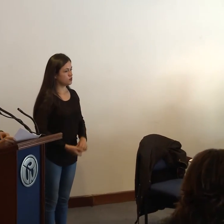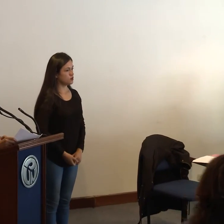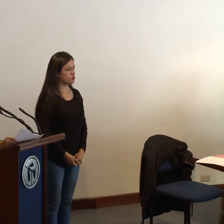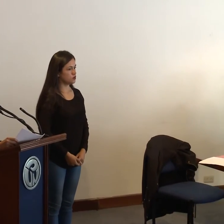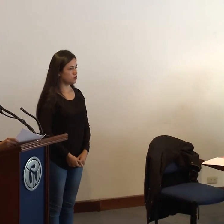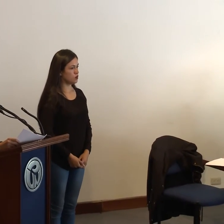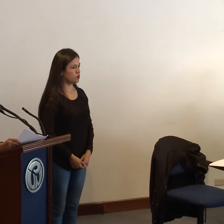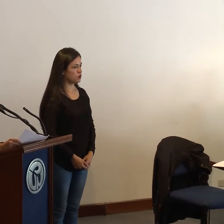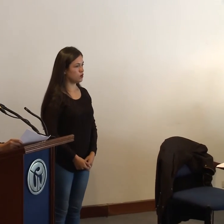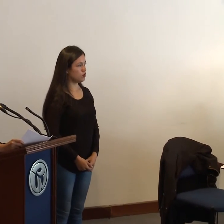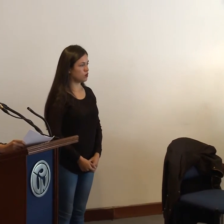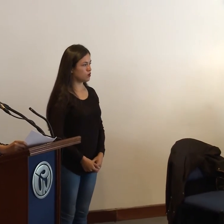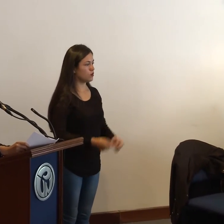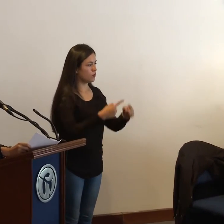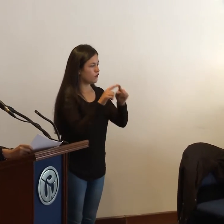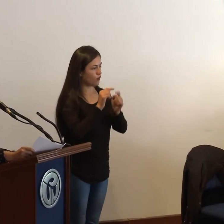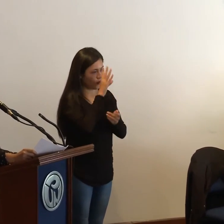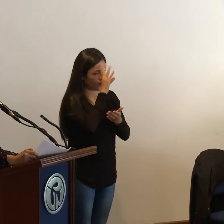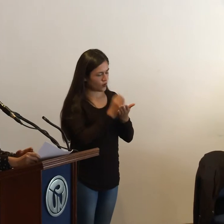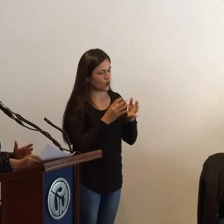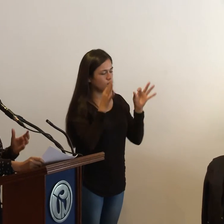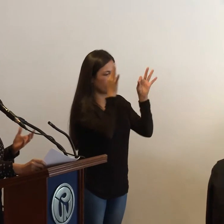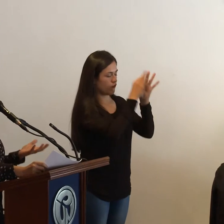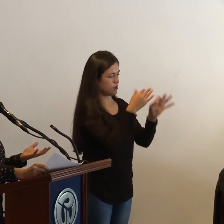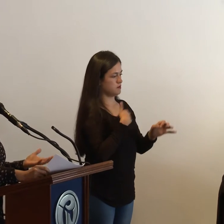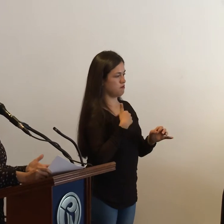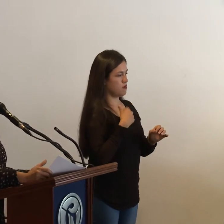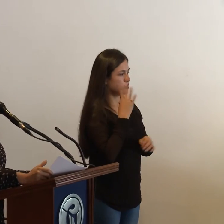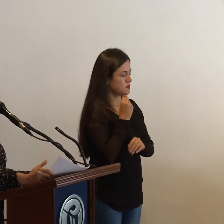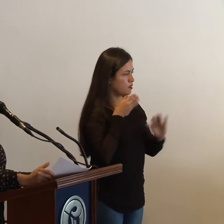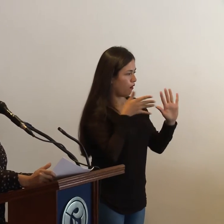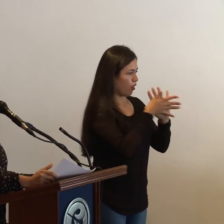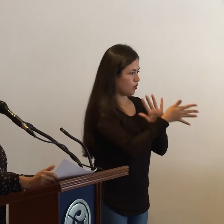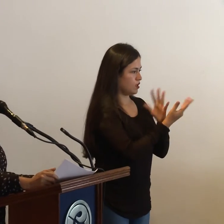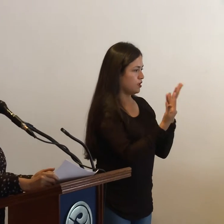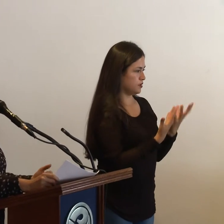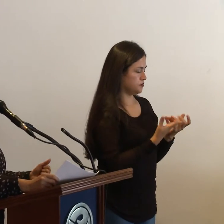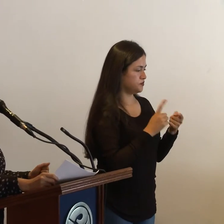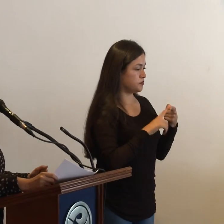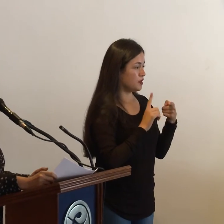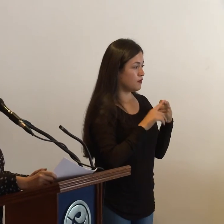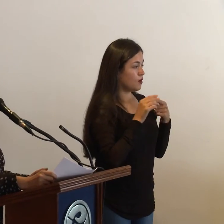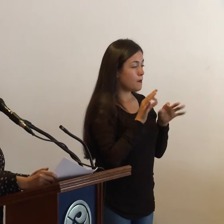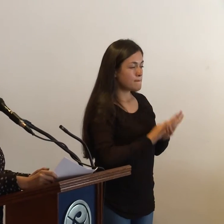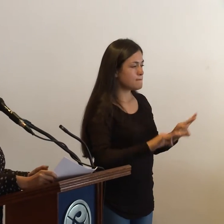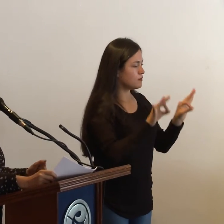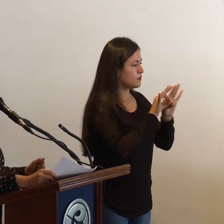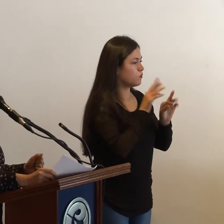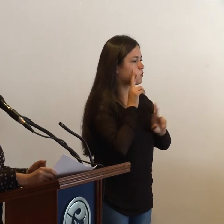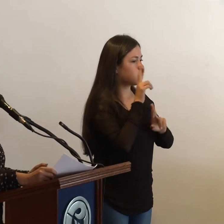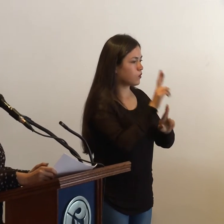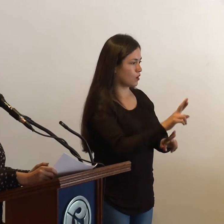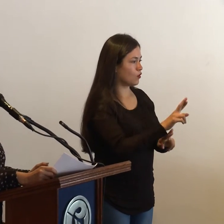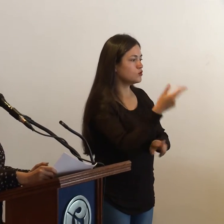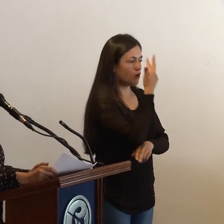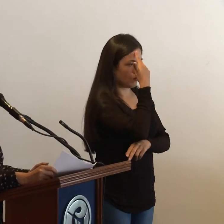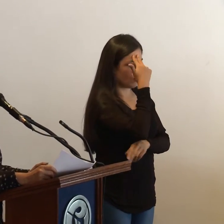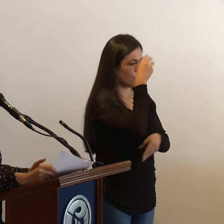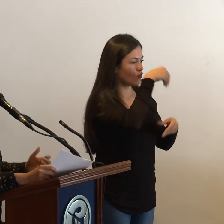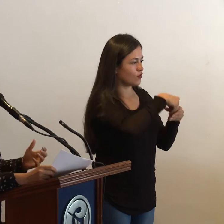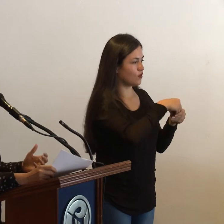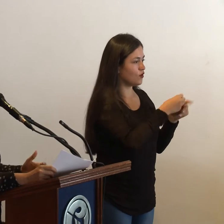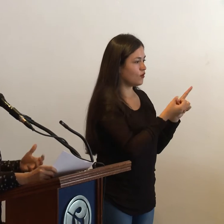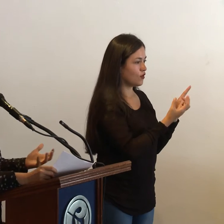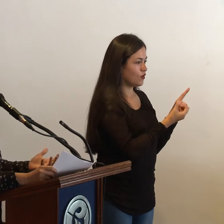de mis propios puntos de vista y enfoques. Primero que todo, reconocer que efectivamente para la educación